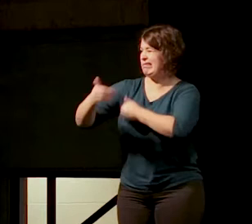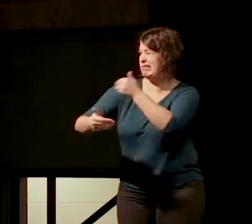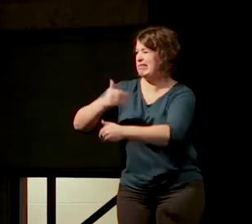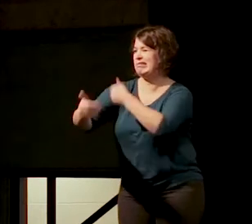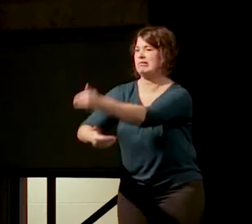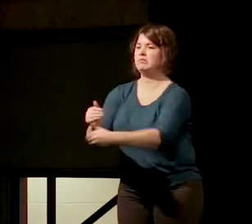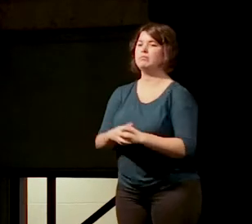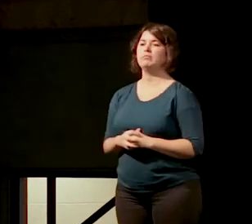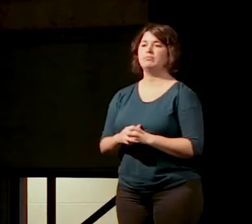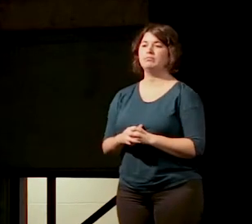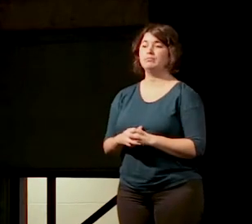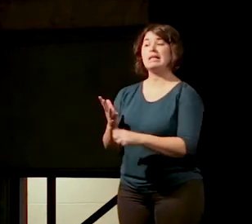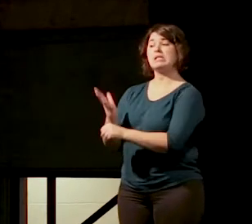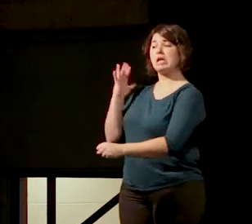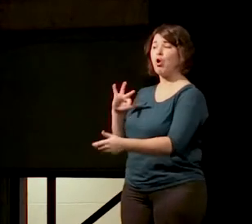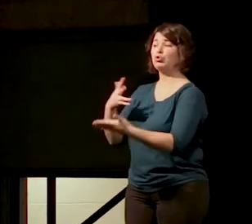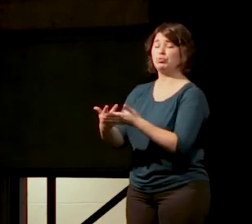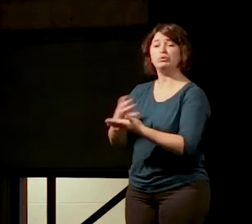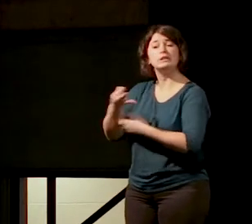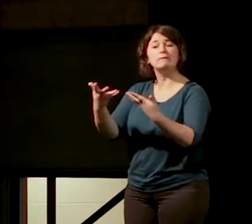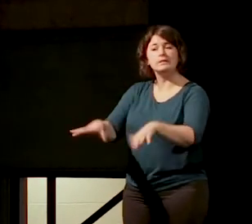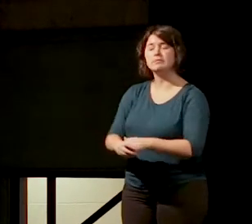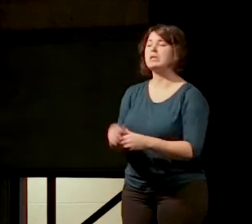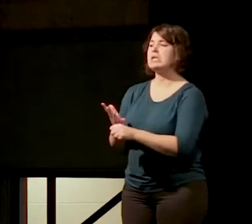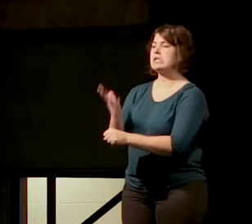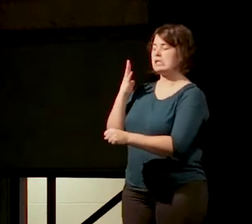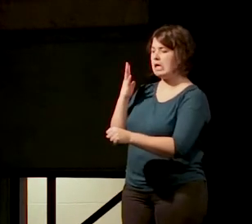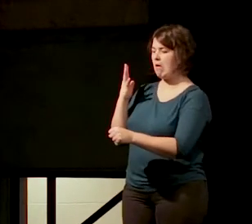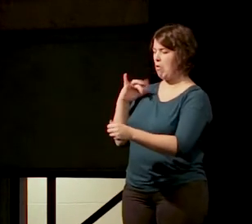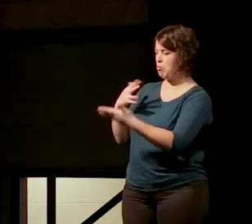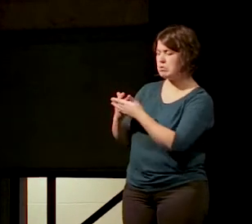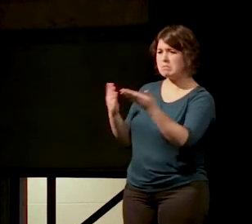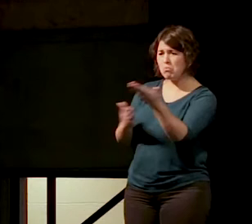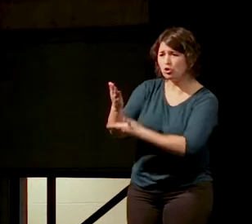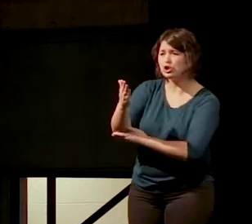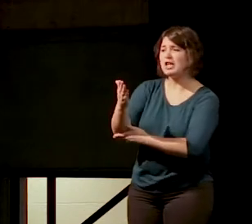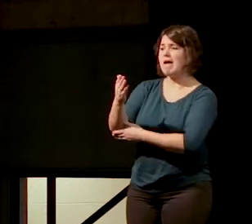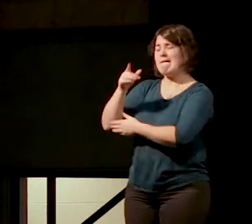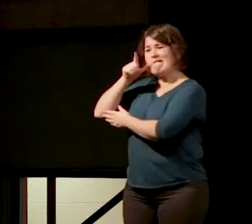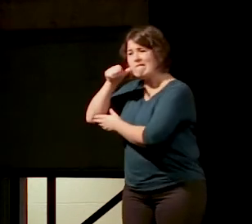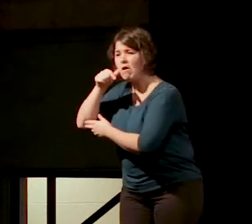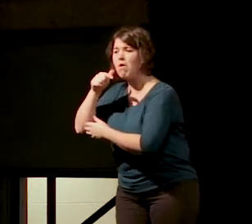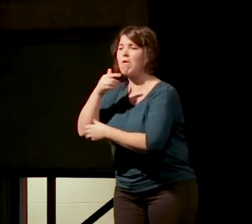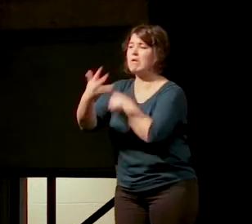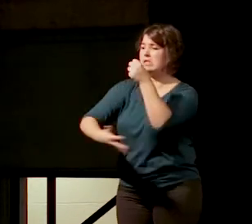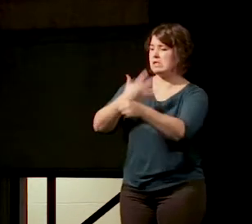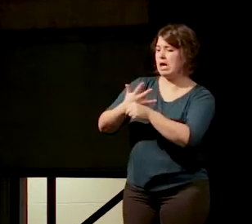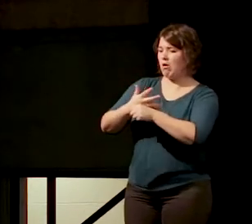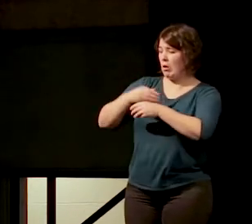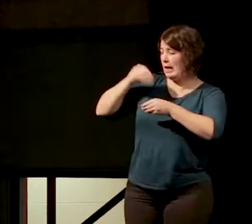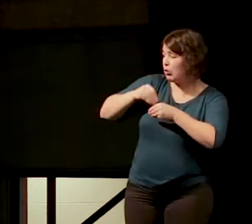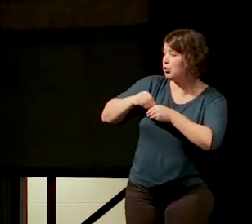d'avancer. Cela fait 5 ans, je l'ai dit, 5 années de projets, 5 années d'efforts, 5 années